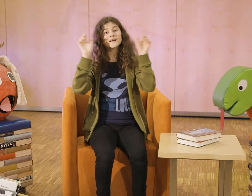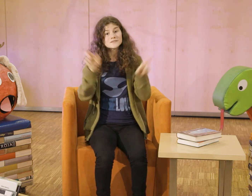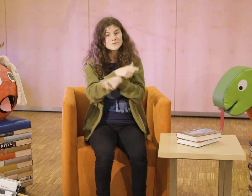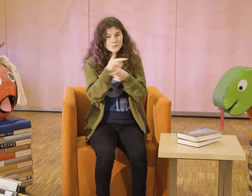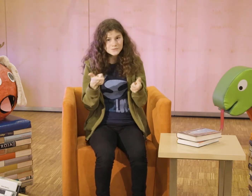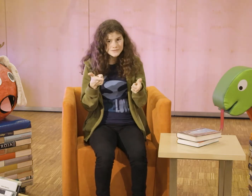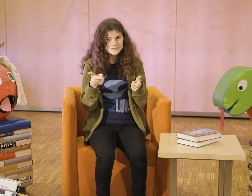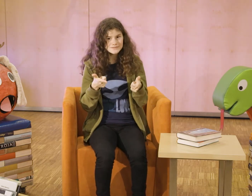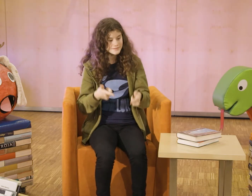obdachlosigkeit